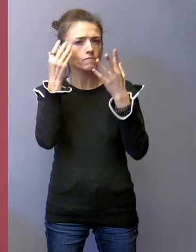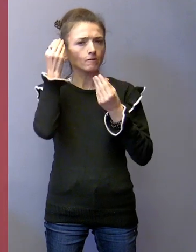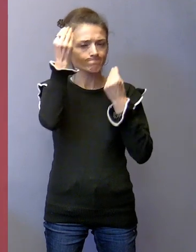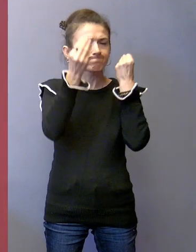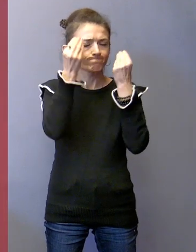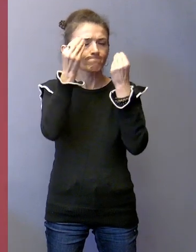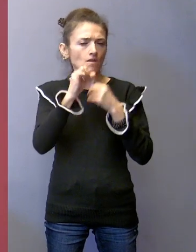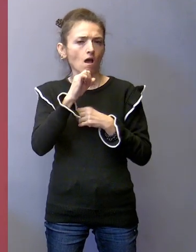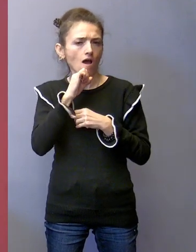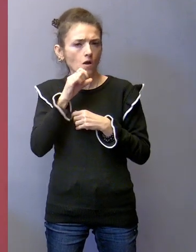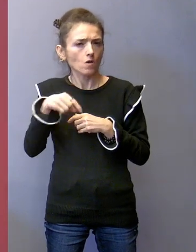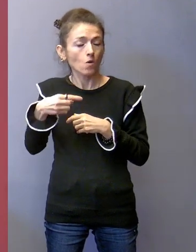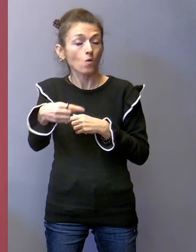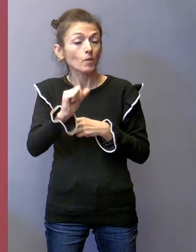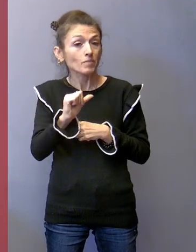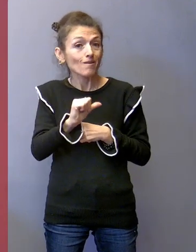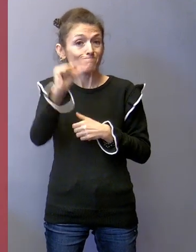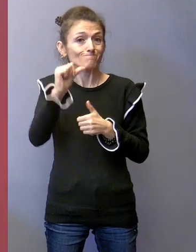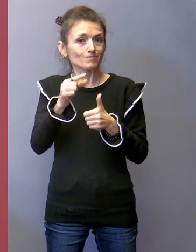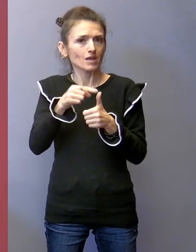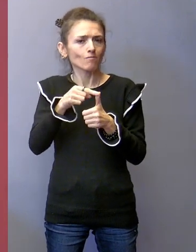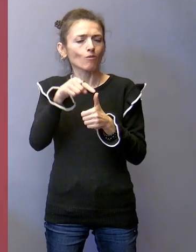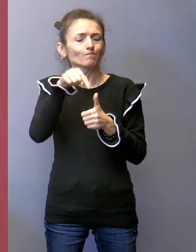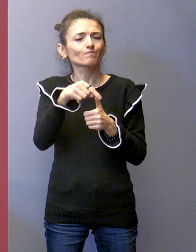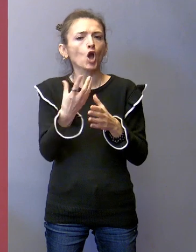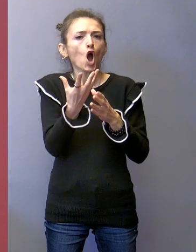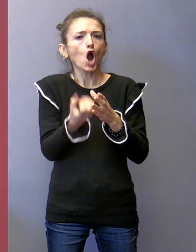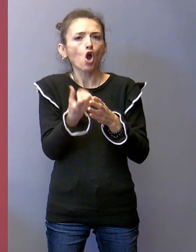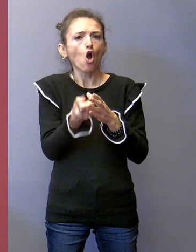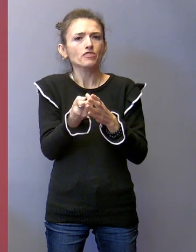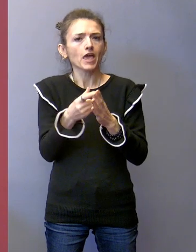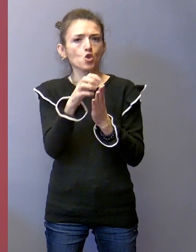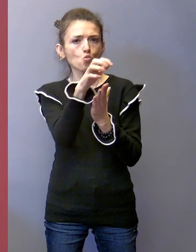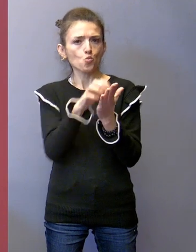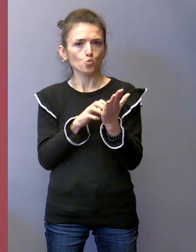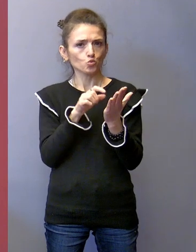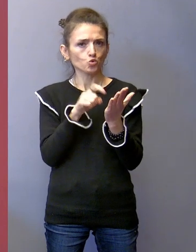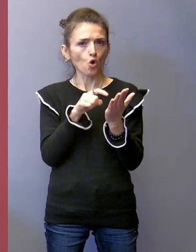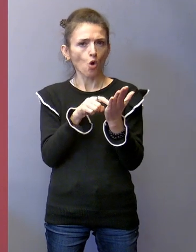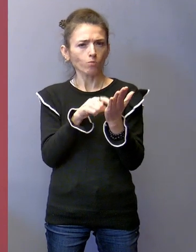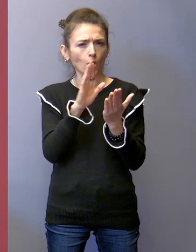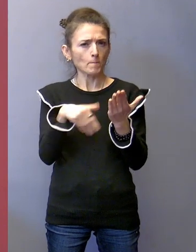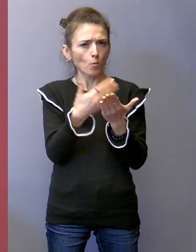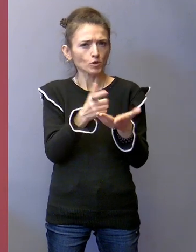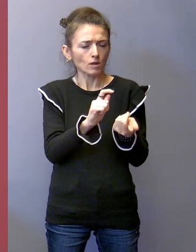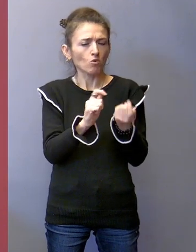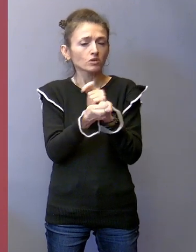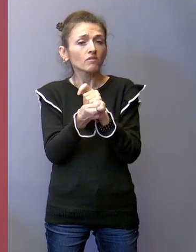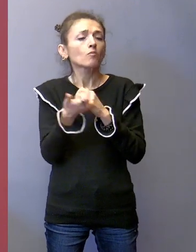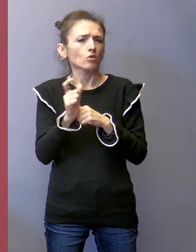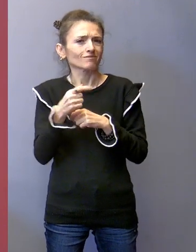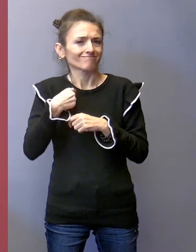il primo è più importante è il contenuto di questa di questa proposta di modifica perché come